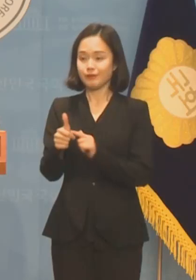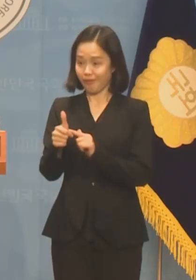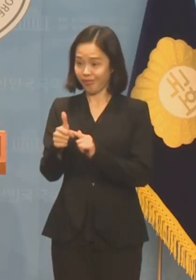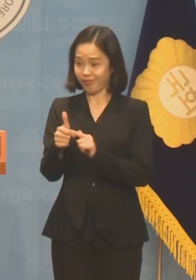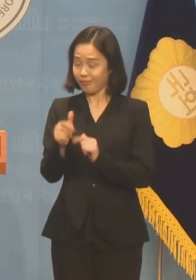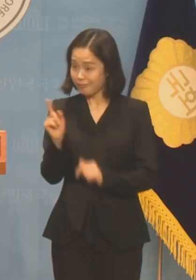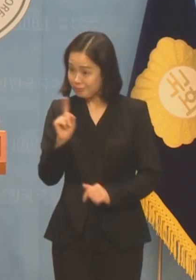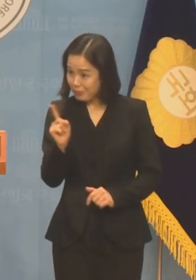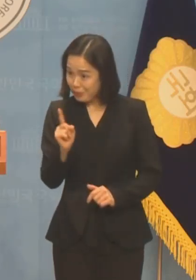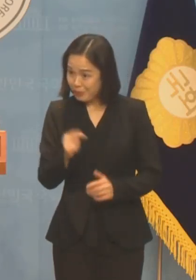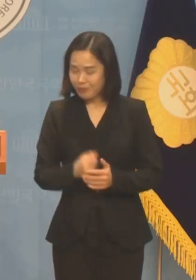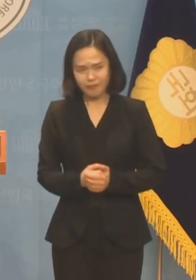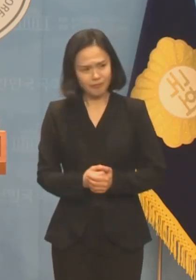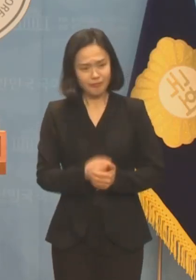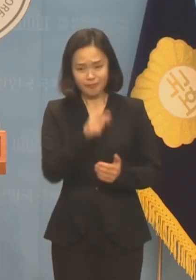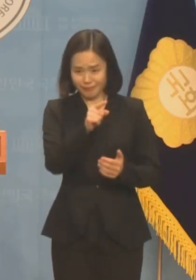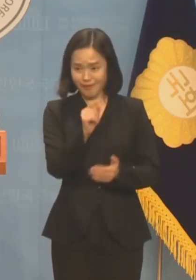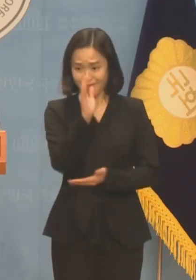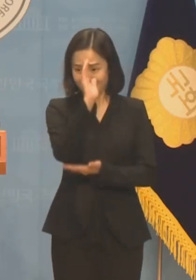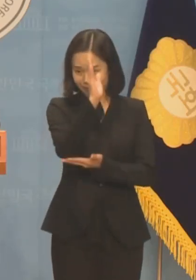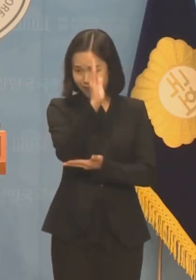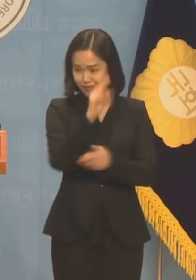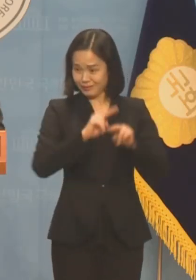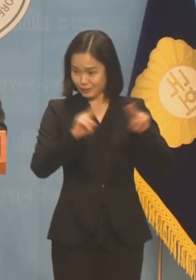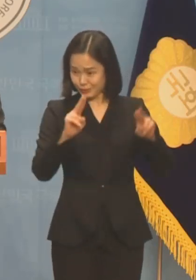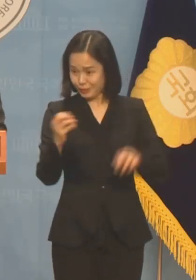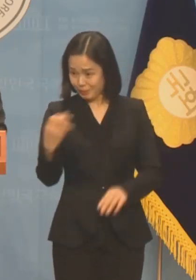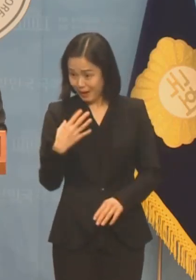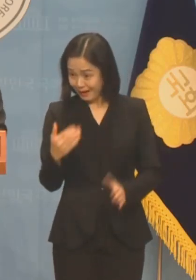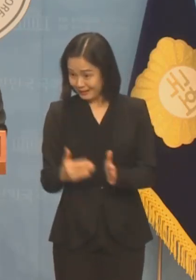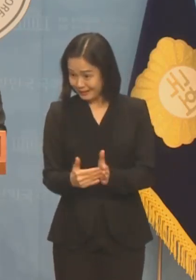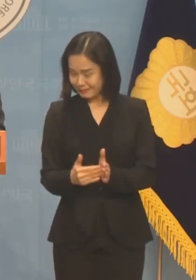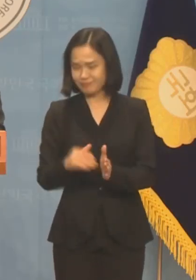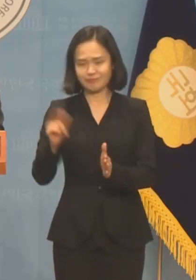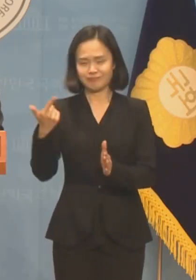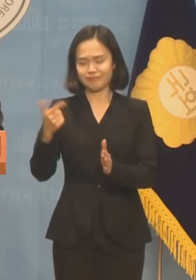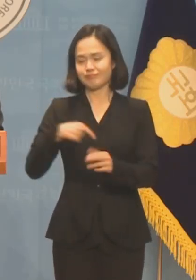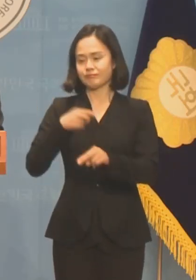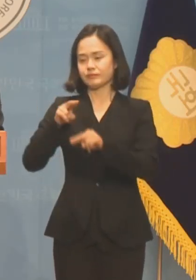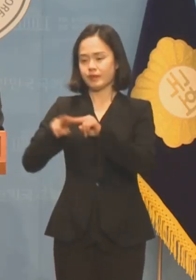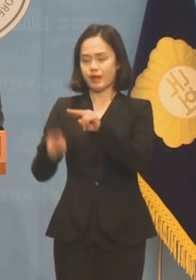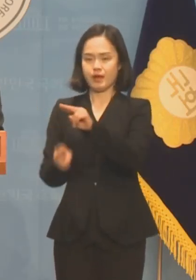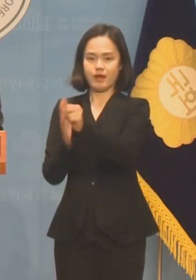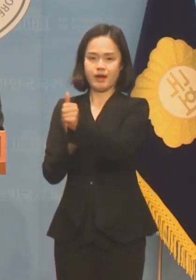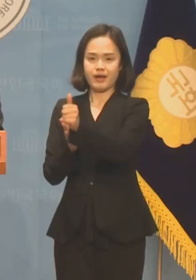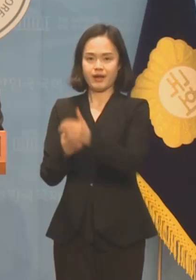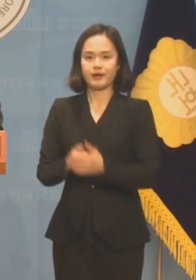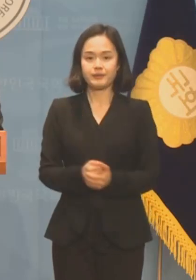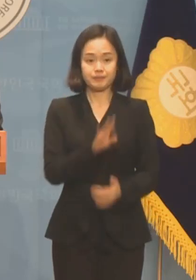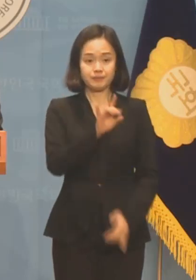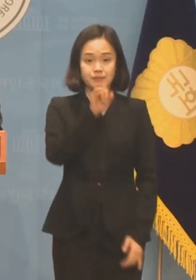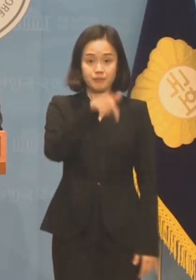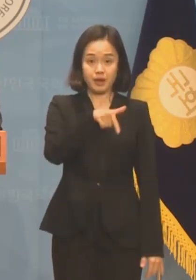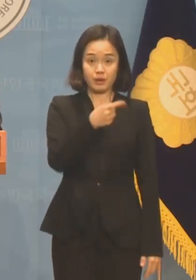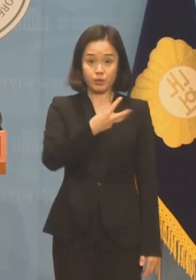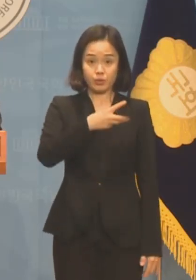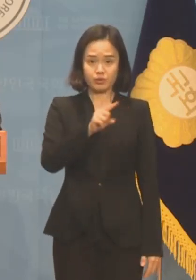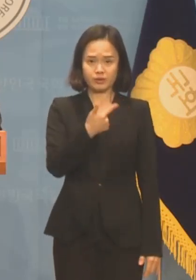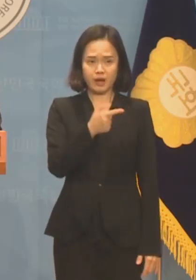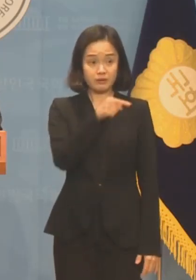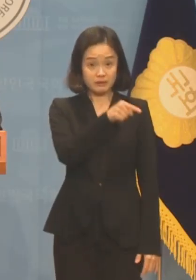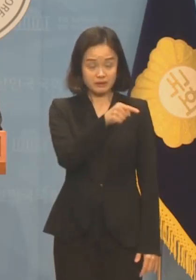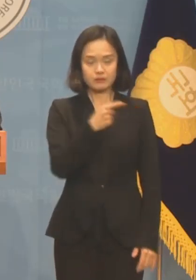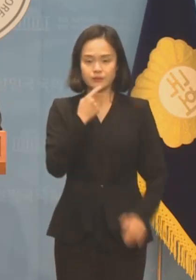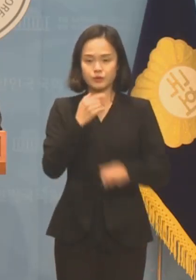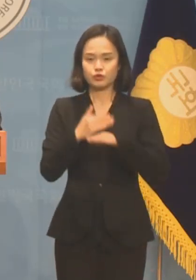사퇴로 사죄하십시오. 민주주의의 적, 조직폭력배 백골단을 2025년 대한민국